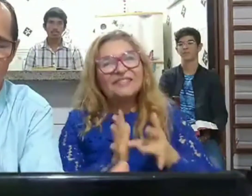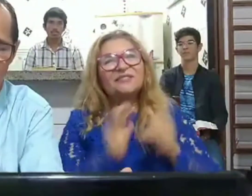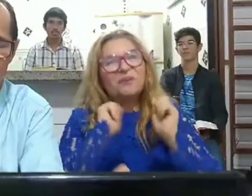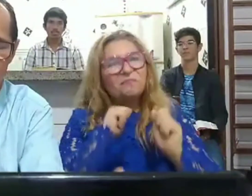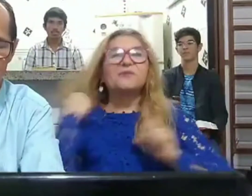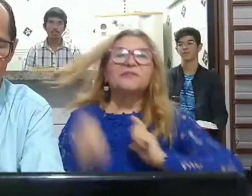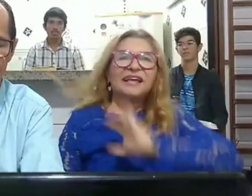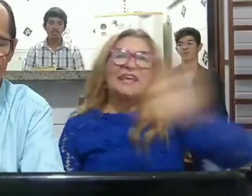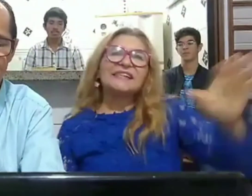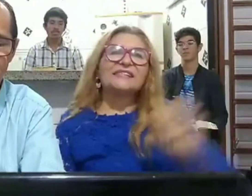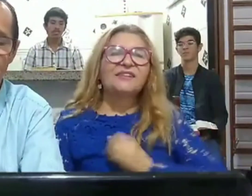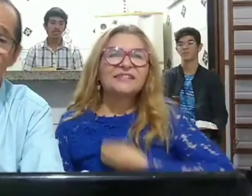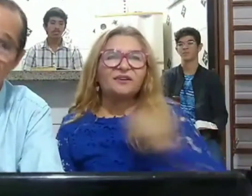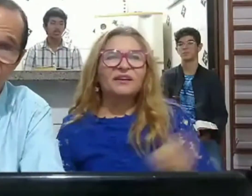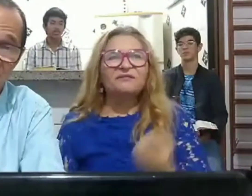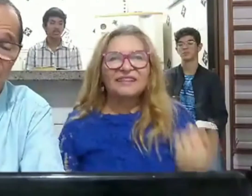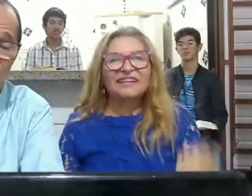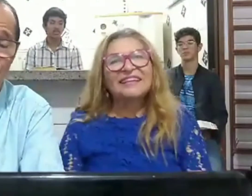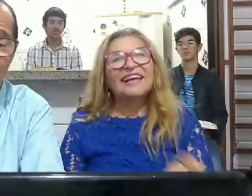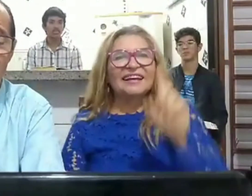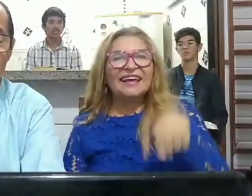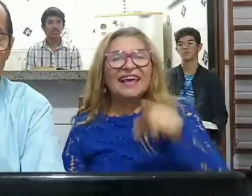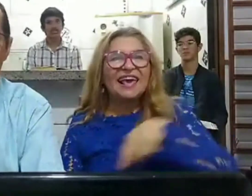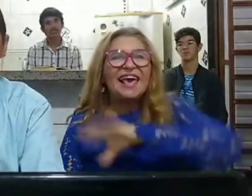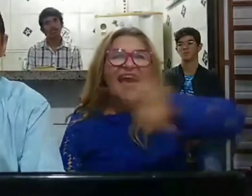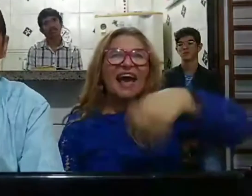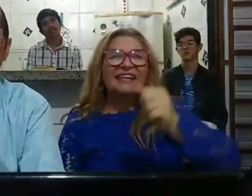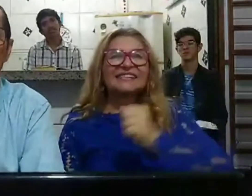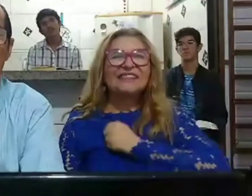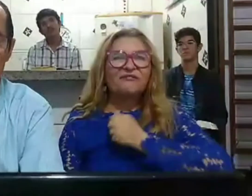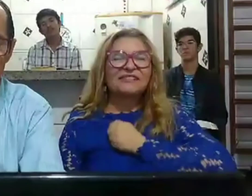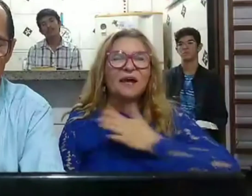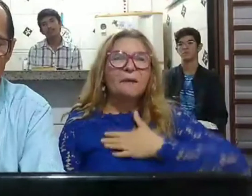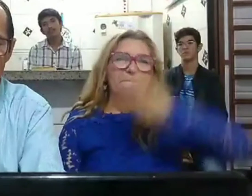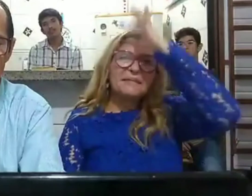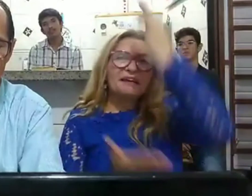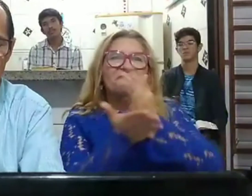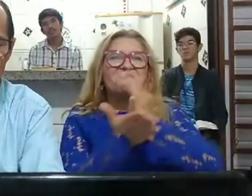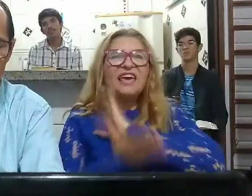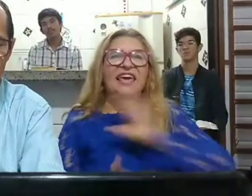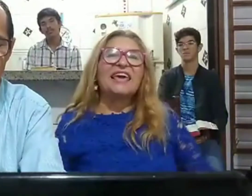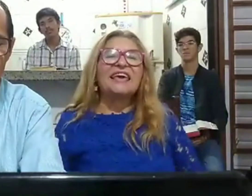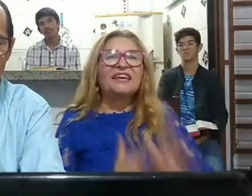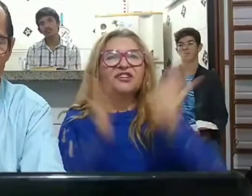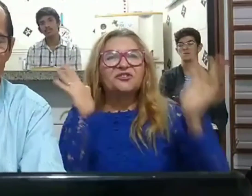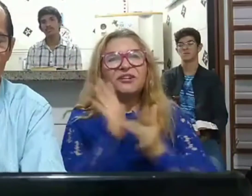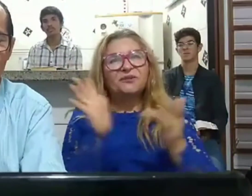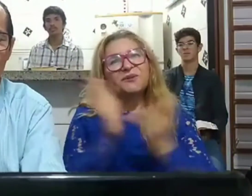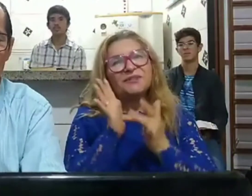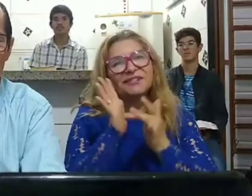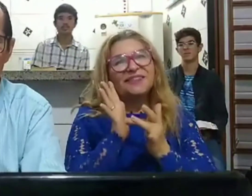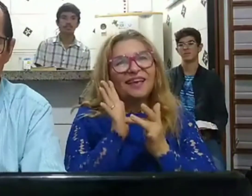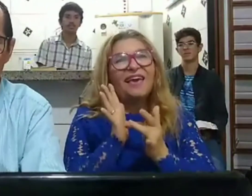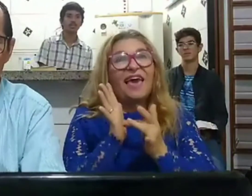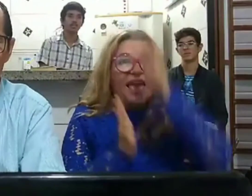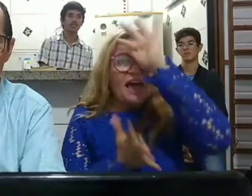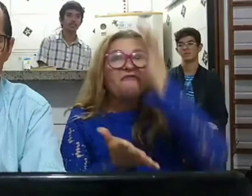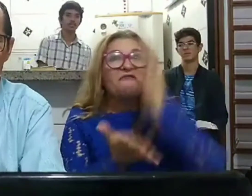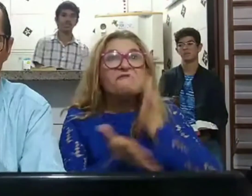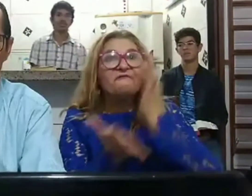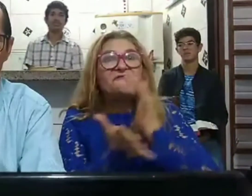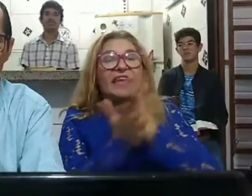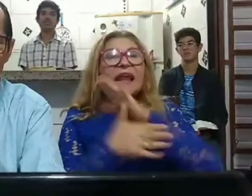que a gente faça. A salvação, ela é pela fé em Jesus Cristo, sem as obras da lei. É pela fé na obra